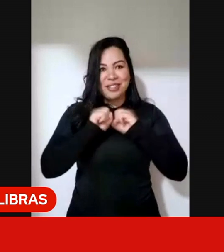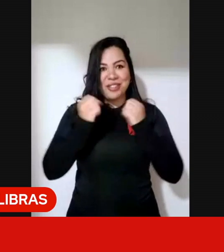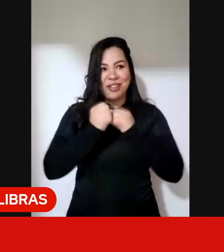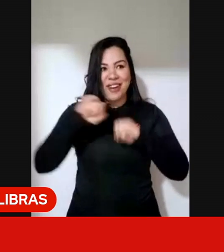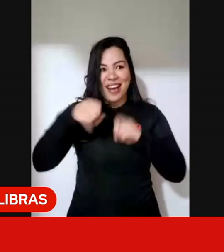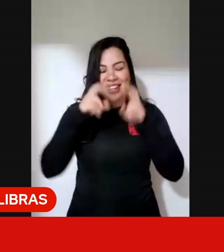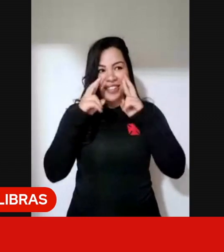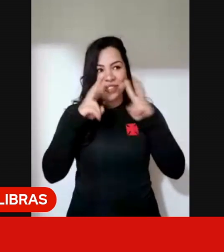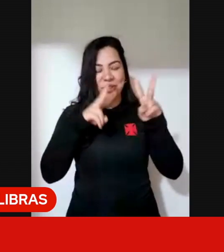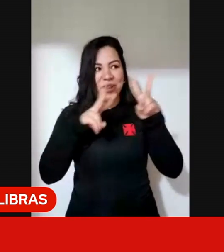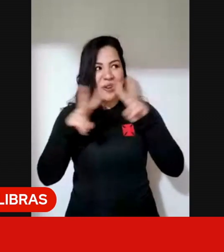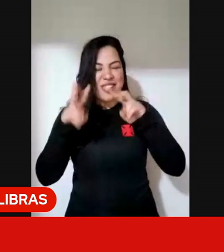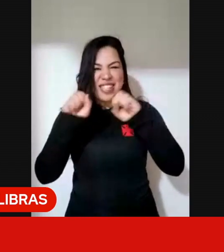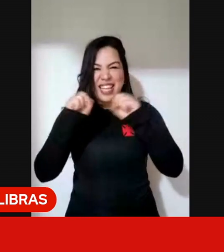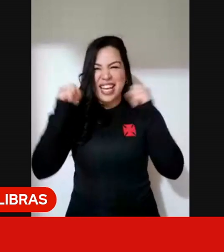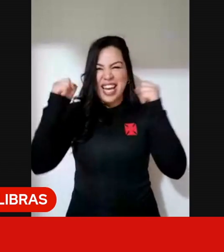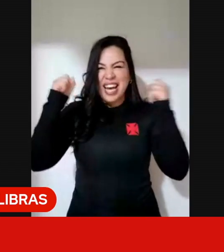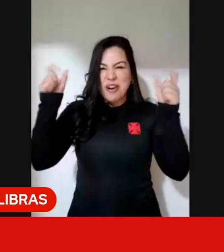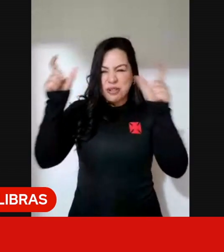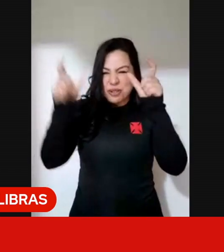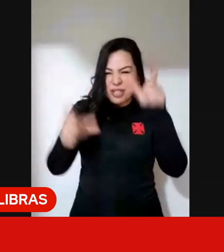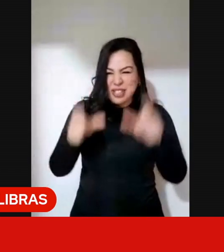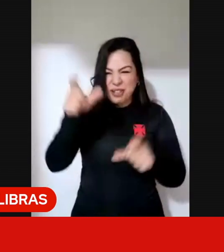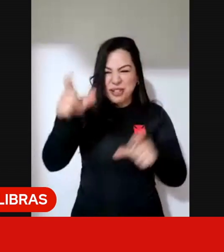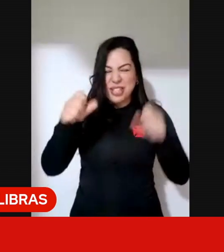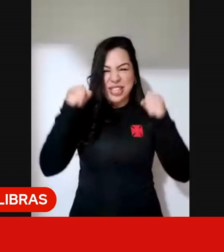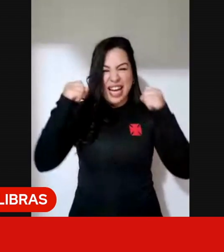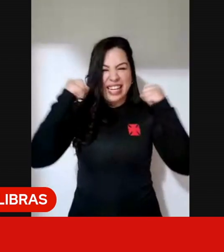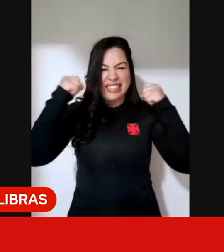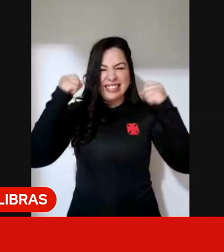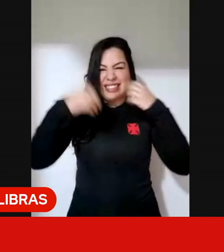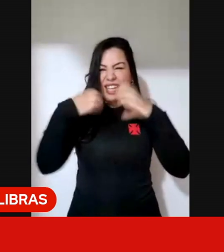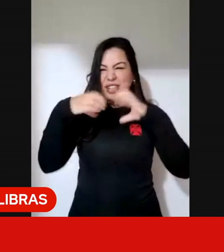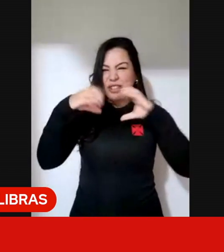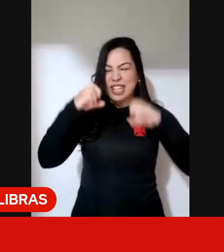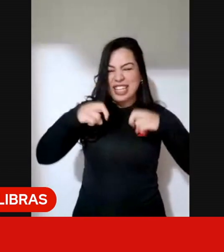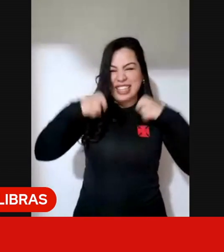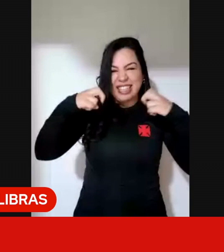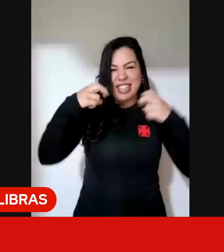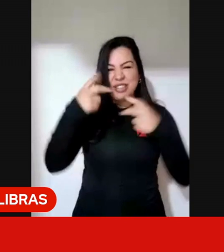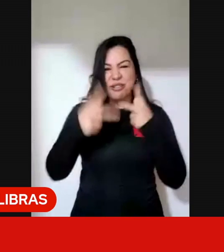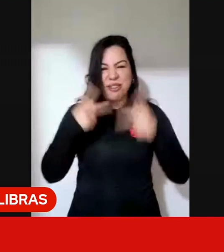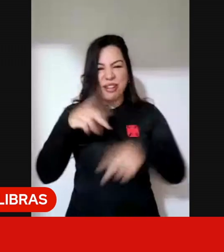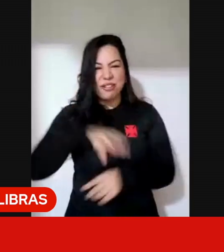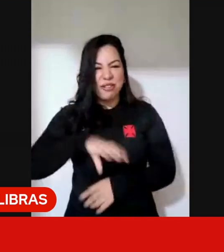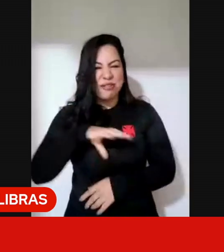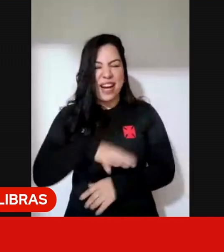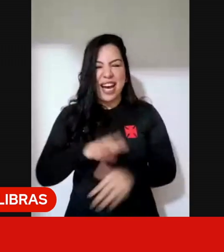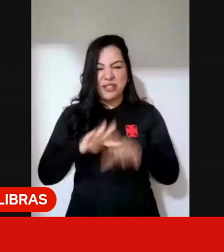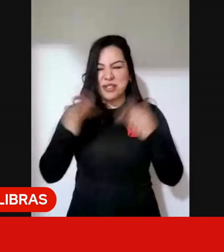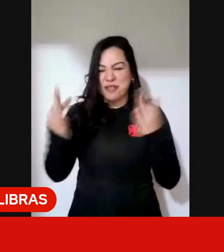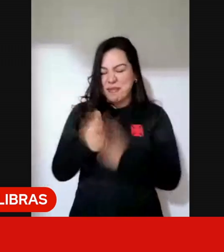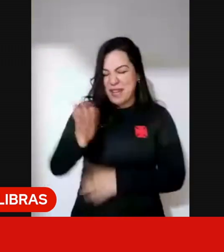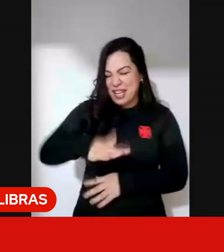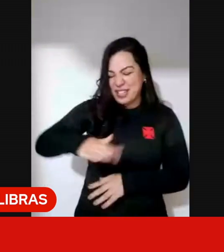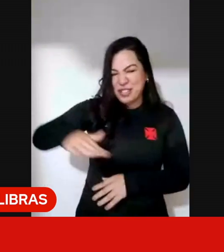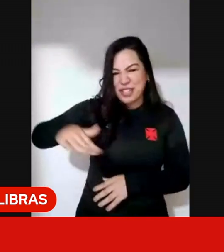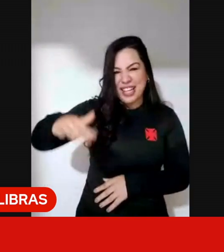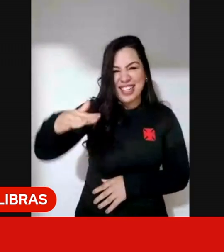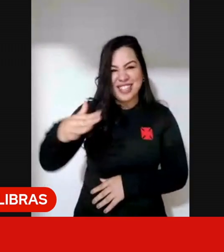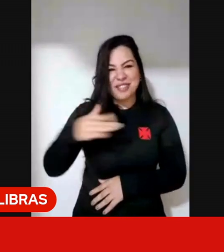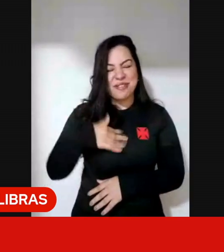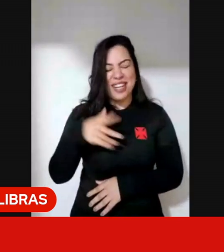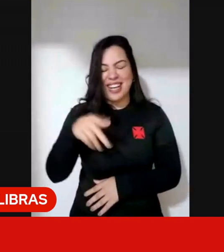entrou em São Januário, que a gente olhou assim, os torcedores lá cantando, gritando, falando do Vasco, as famílias,